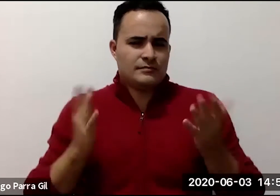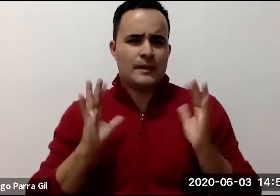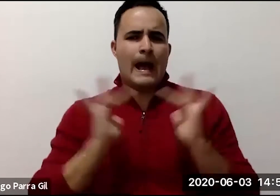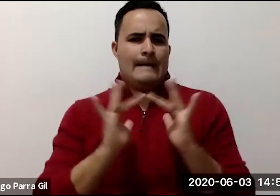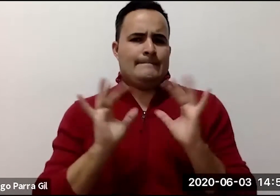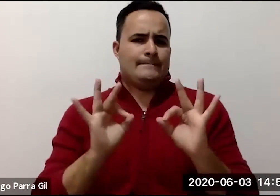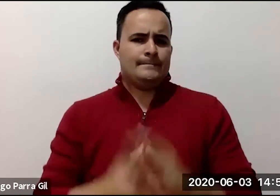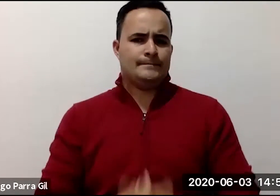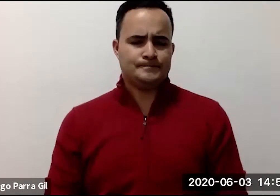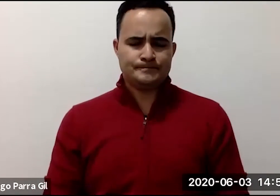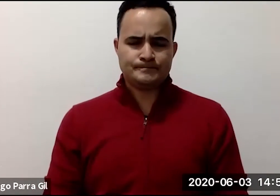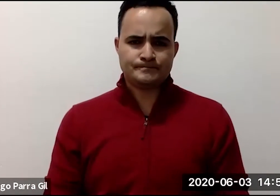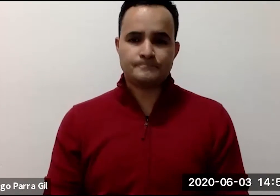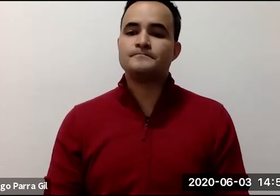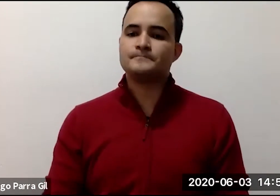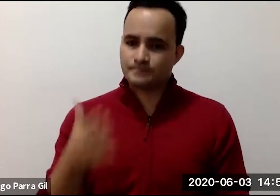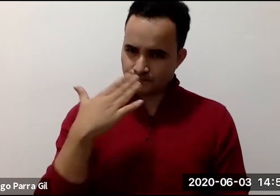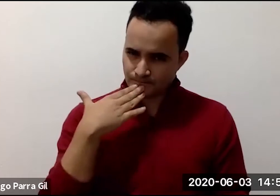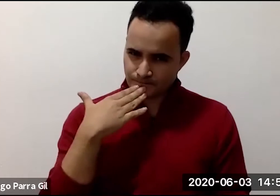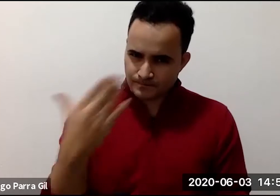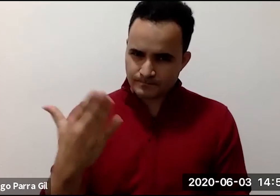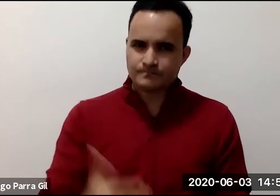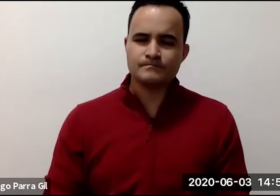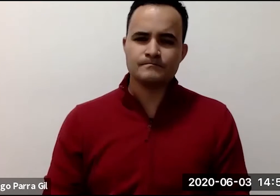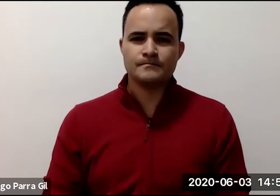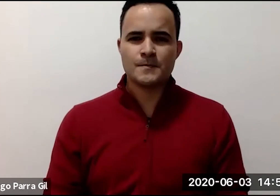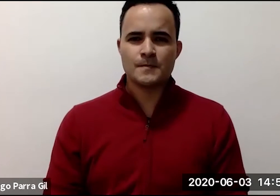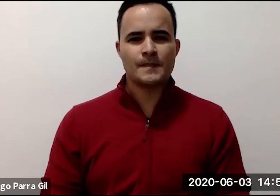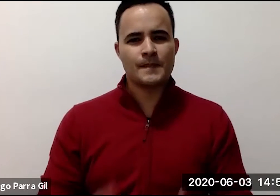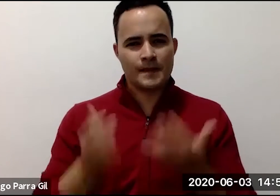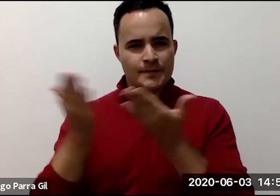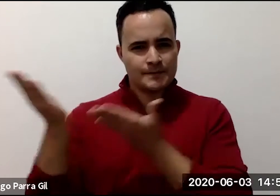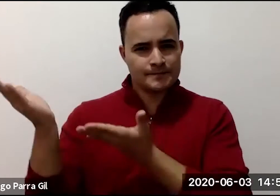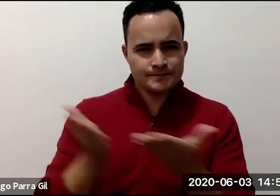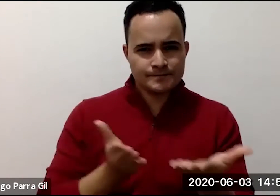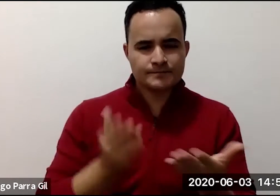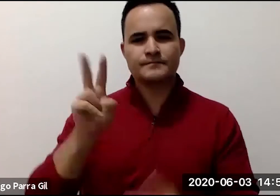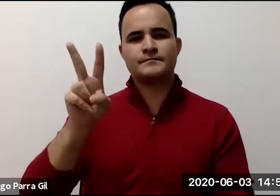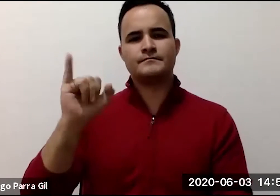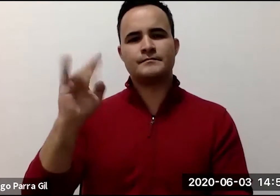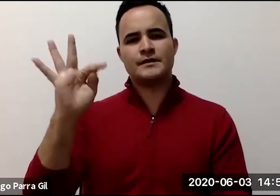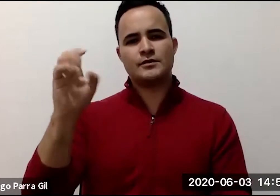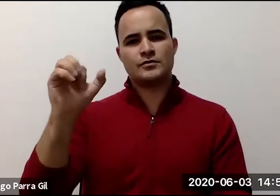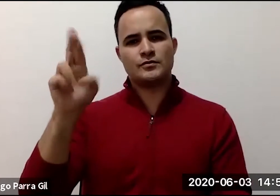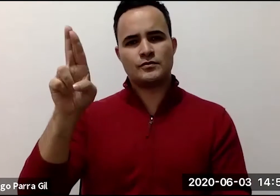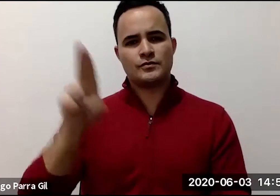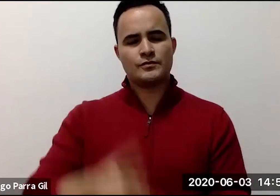Alex, muchas gracias. Bueno, le damos entonces la palabra a Víctor.